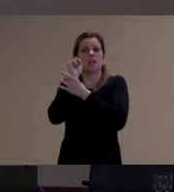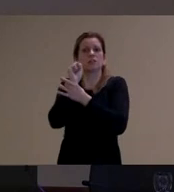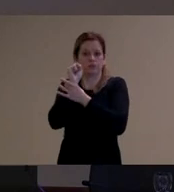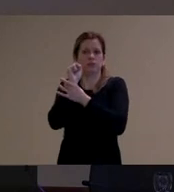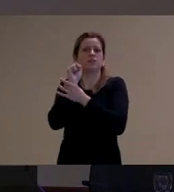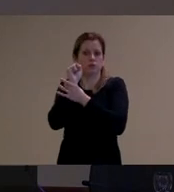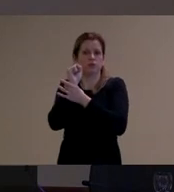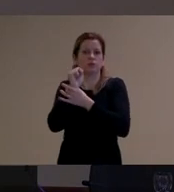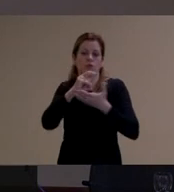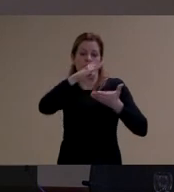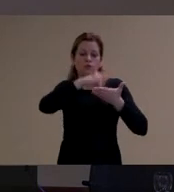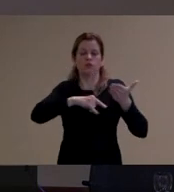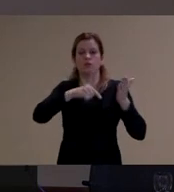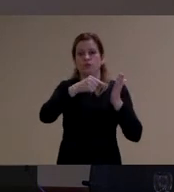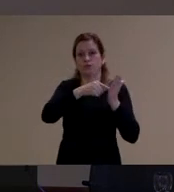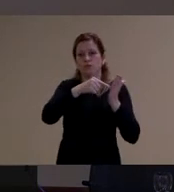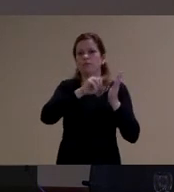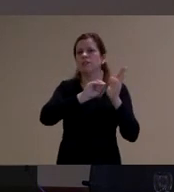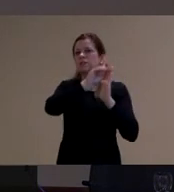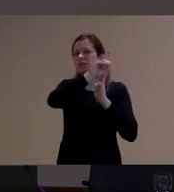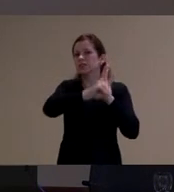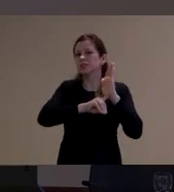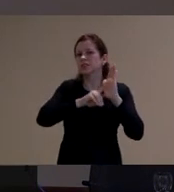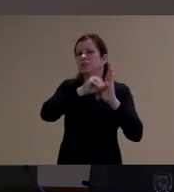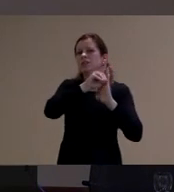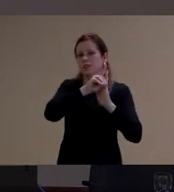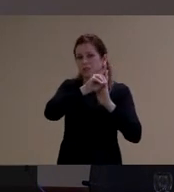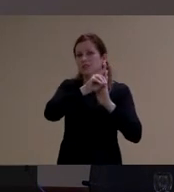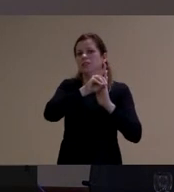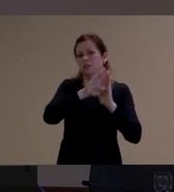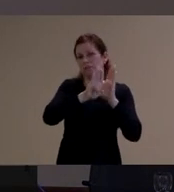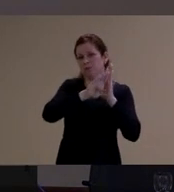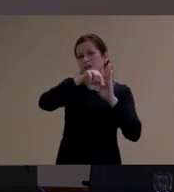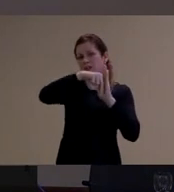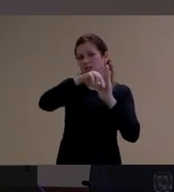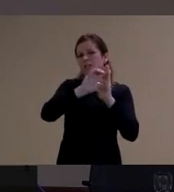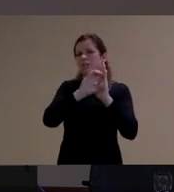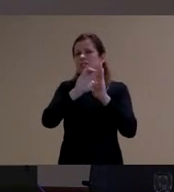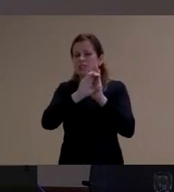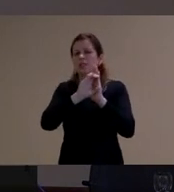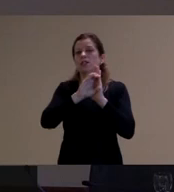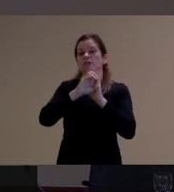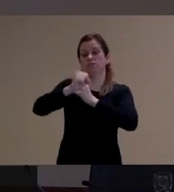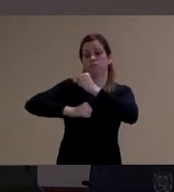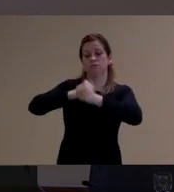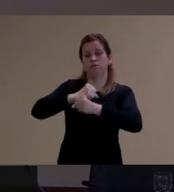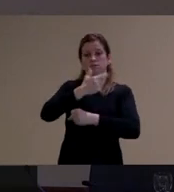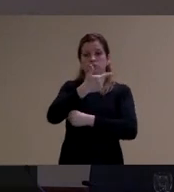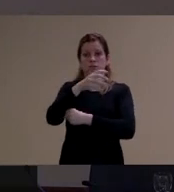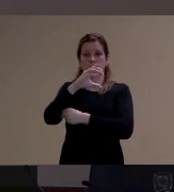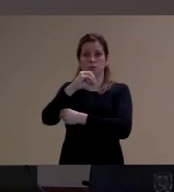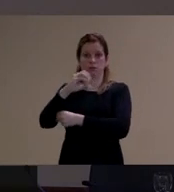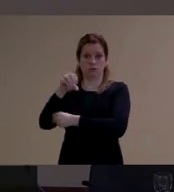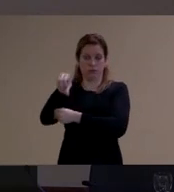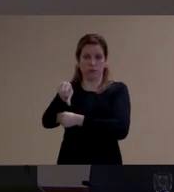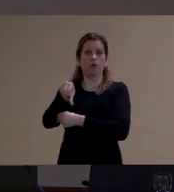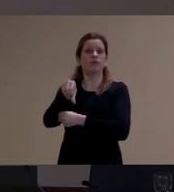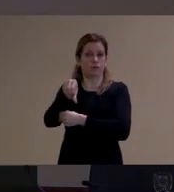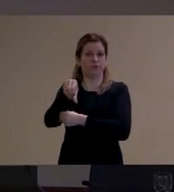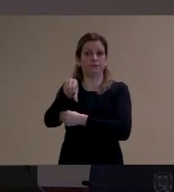consagrados no documento das diretrizes curriculares nacionais de 2009 que são também claro né